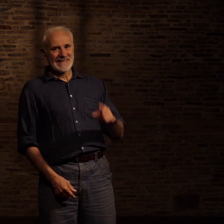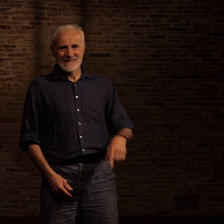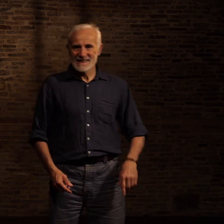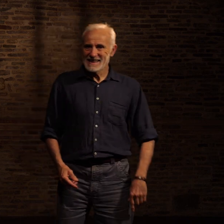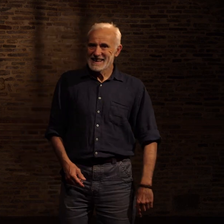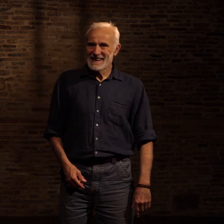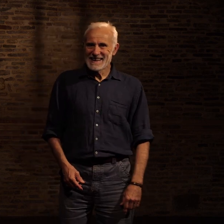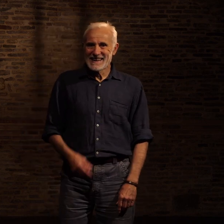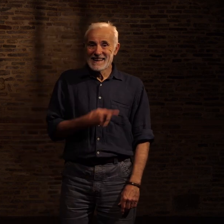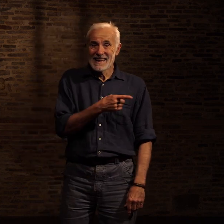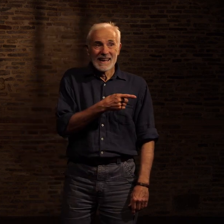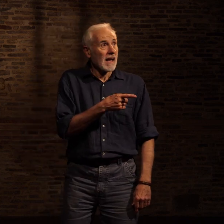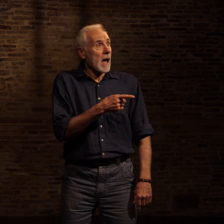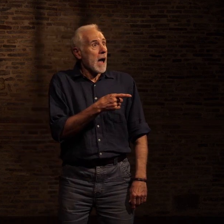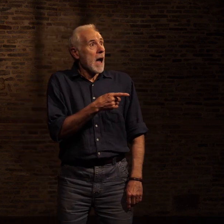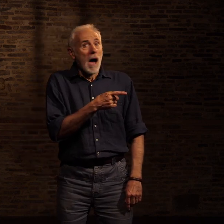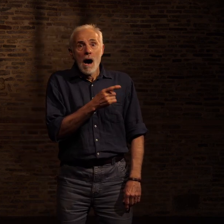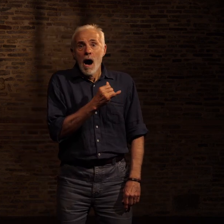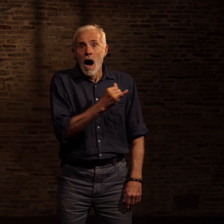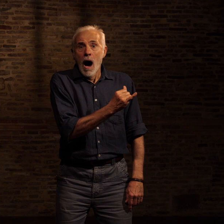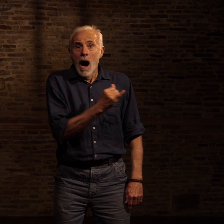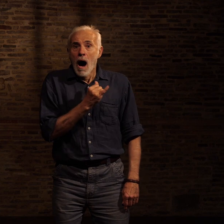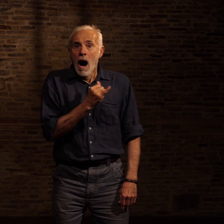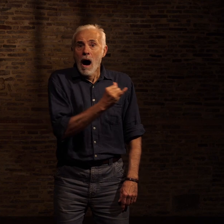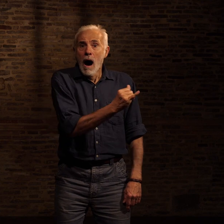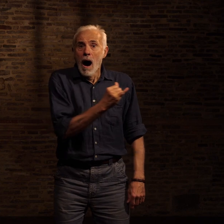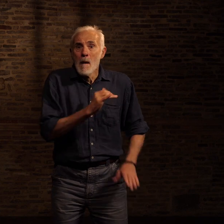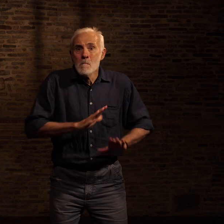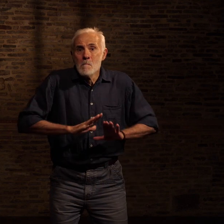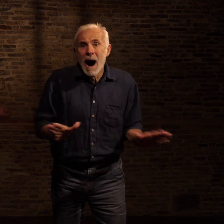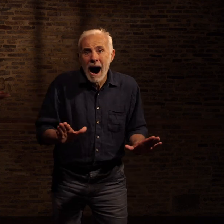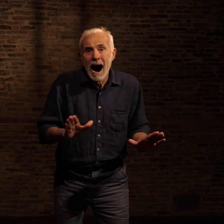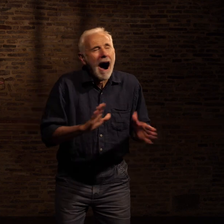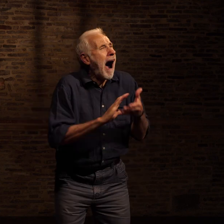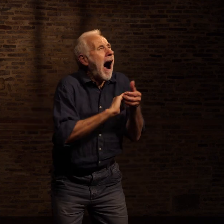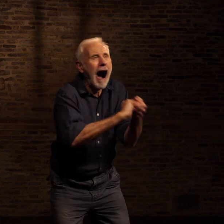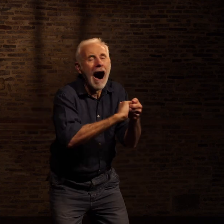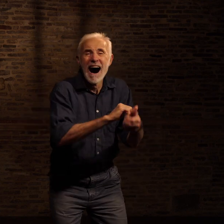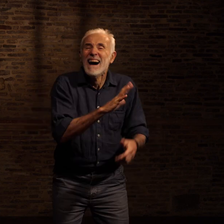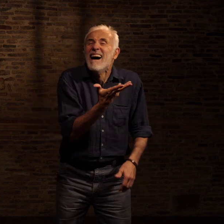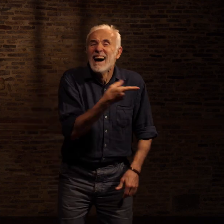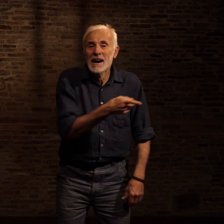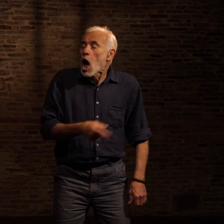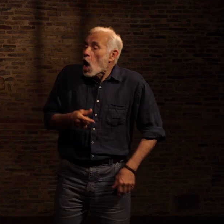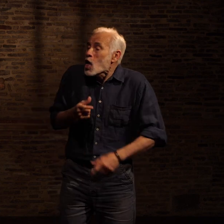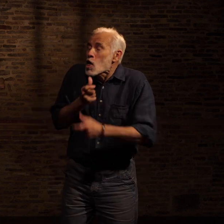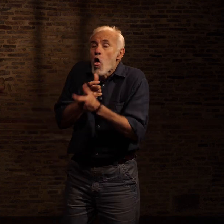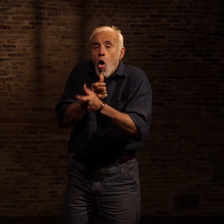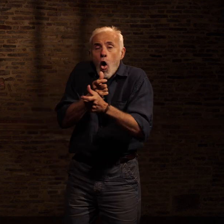dès qu'il a ouvert la bouche j'ai su que nous serions amis pour la vie coucou coucou